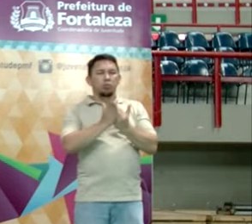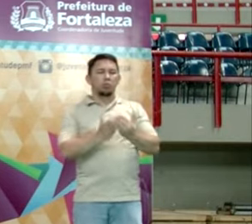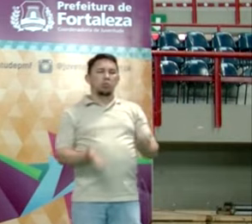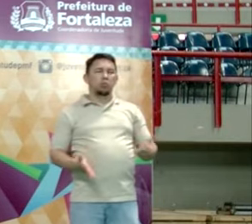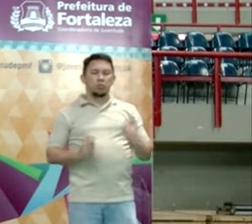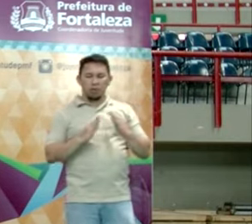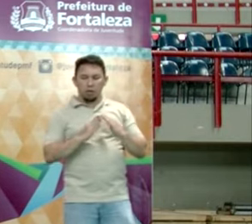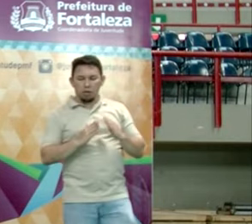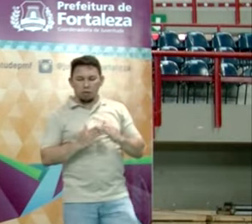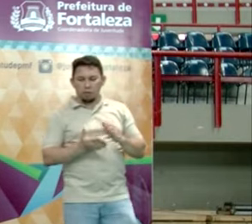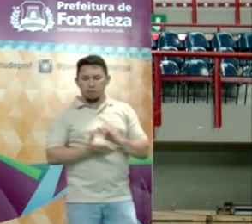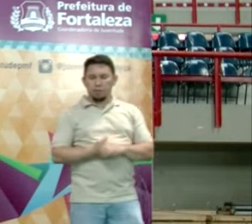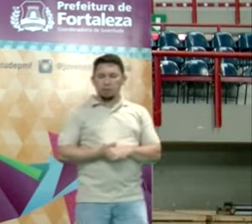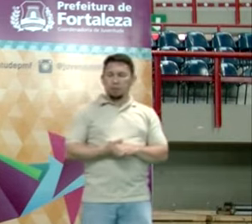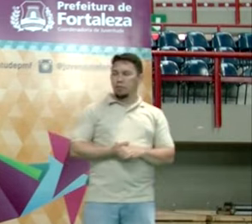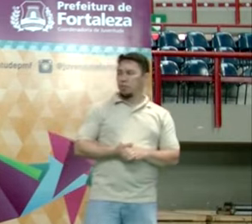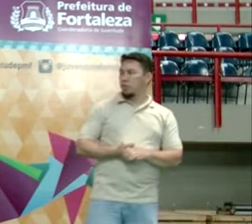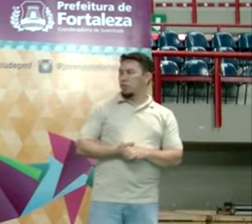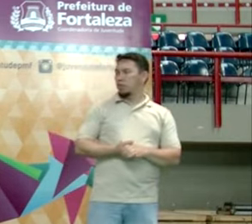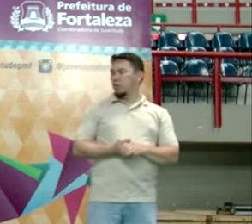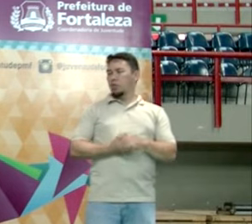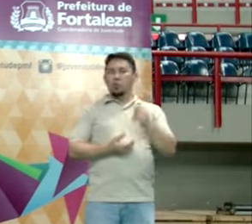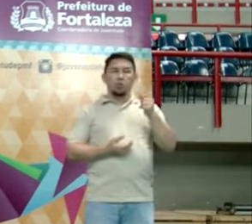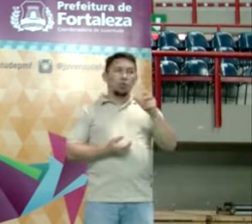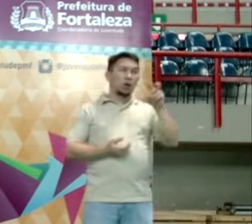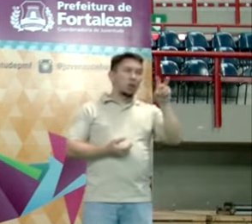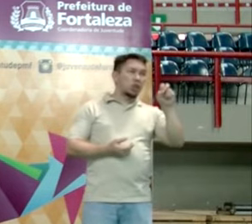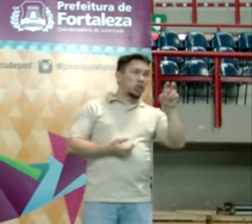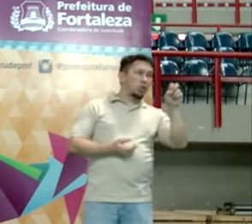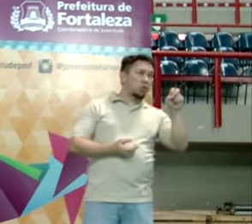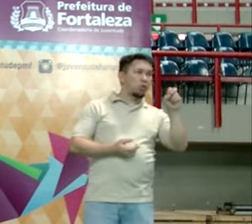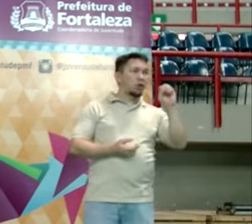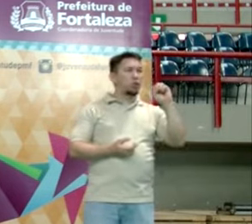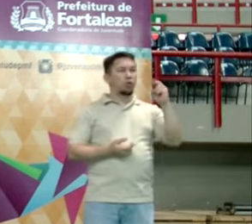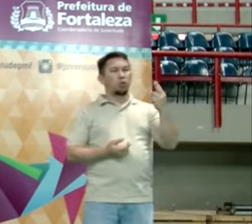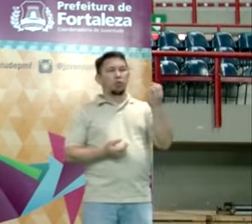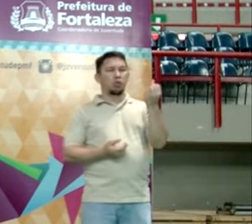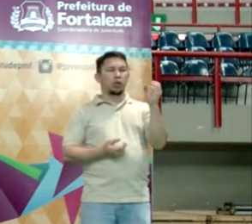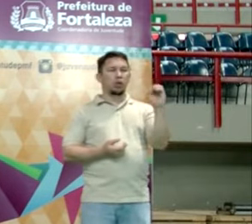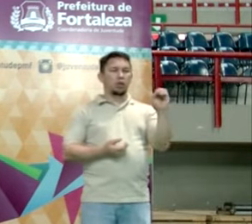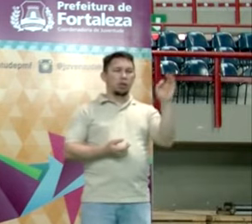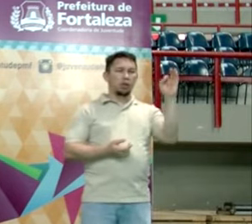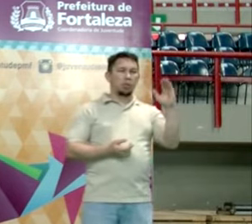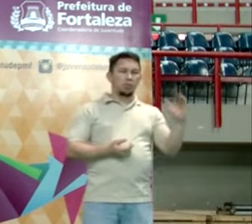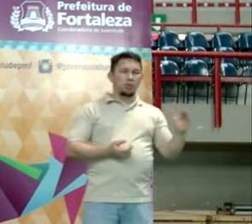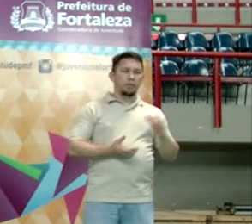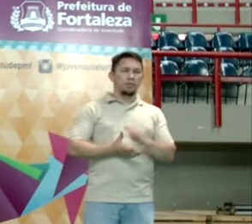casa. Quase 50% a 60% a menos.